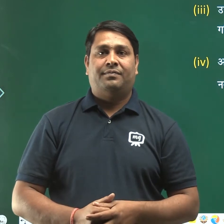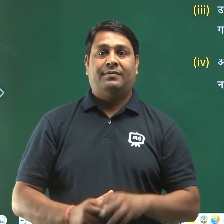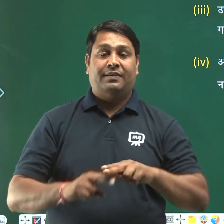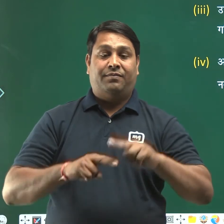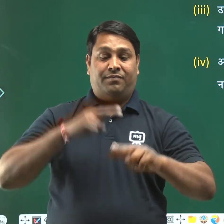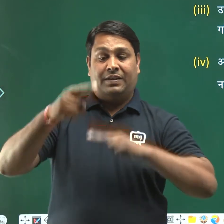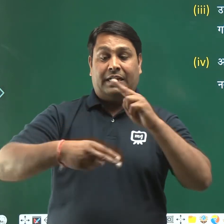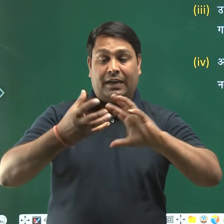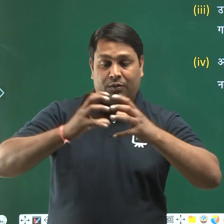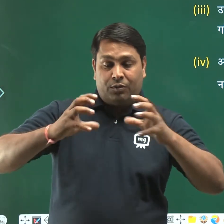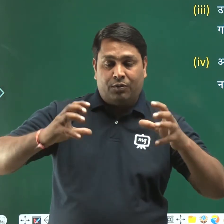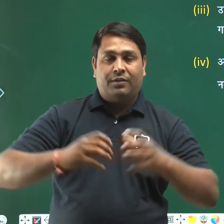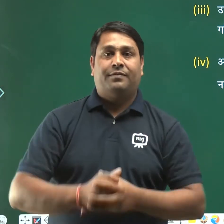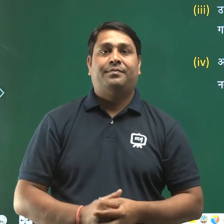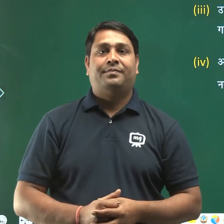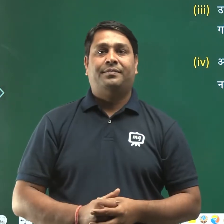उद्योगों का